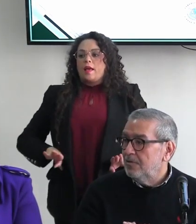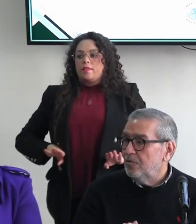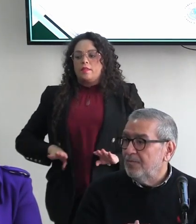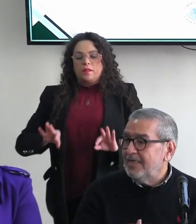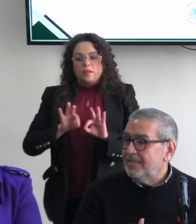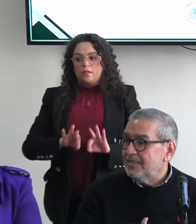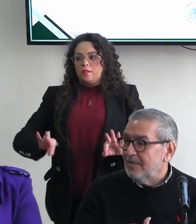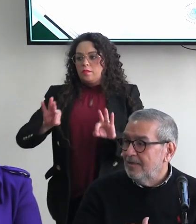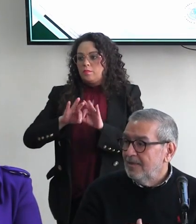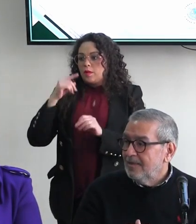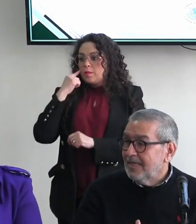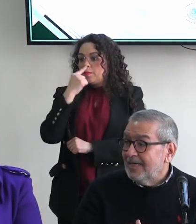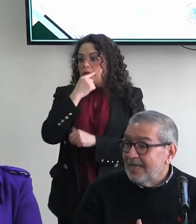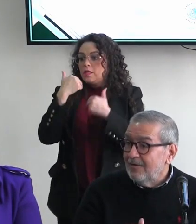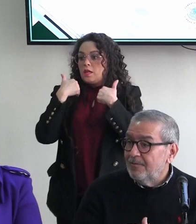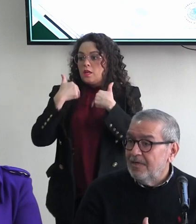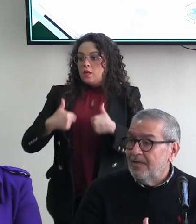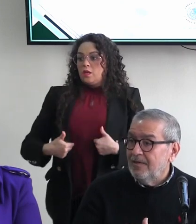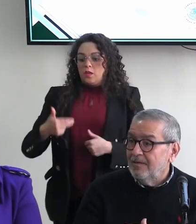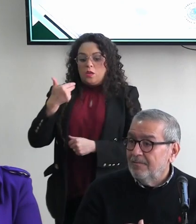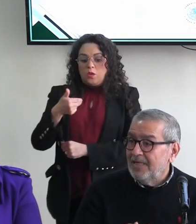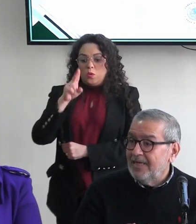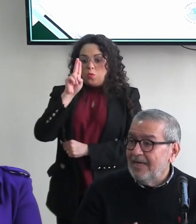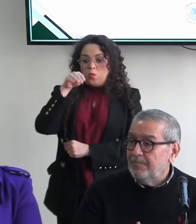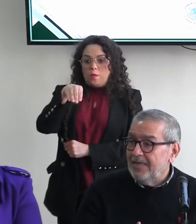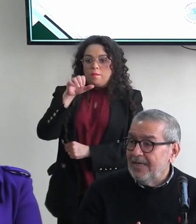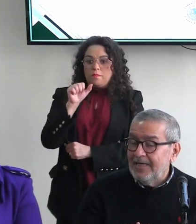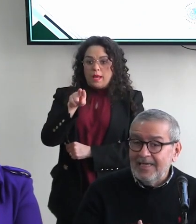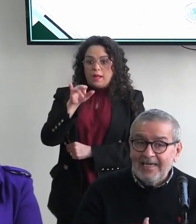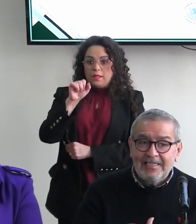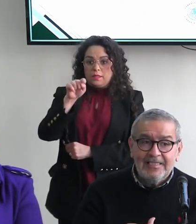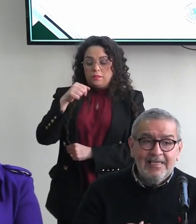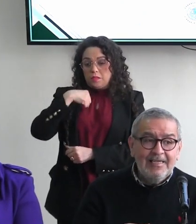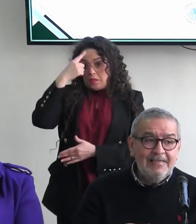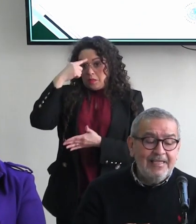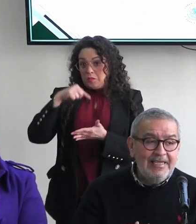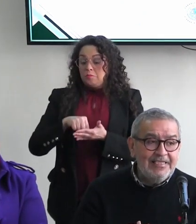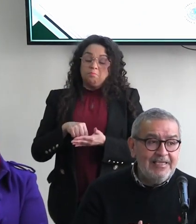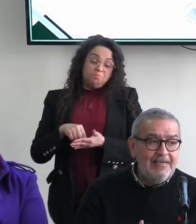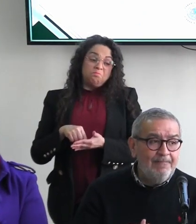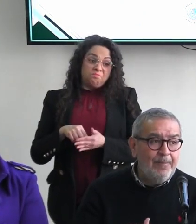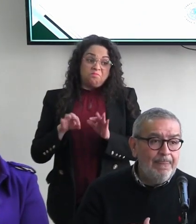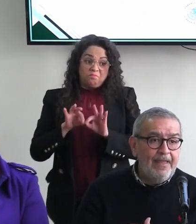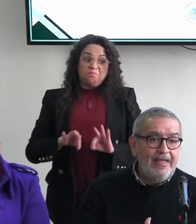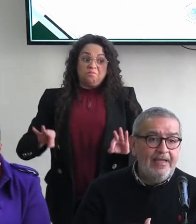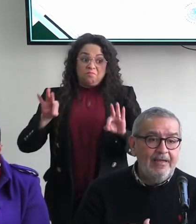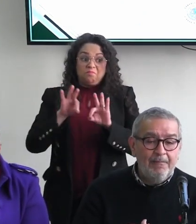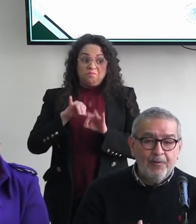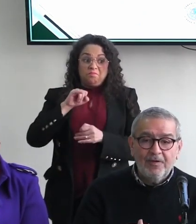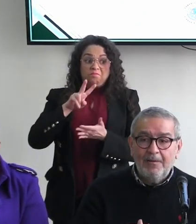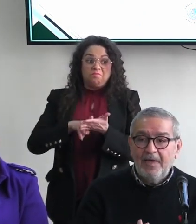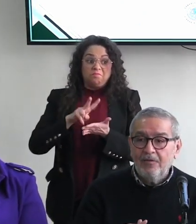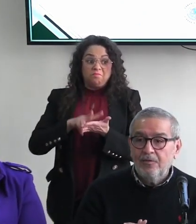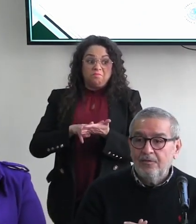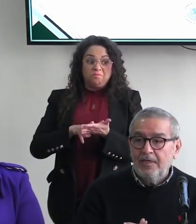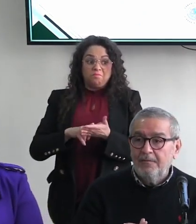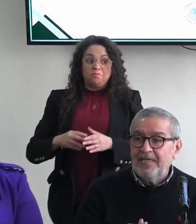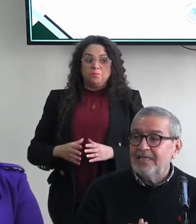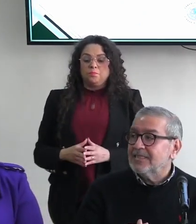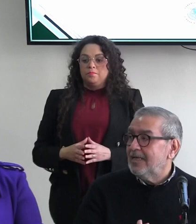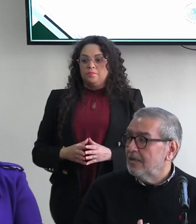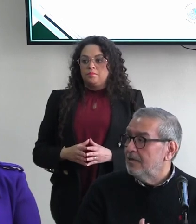visión humanista, que creo valdría la pena en aras de ese